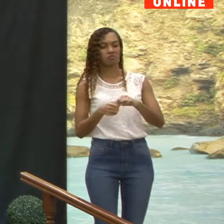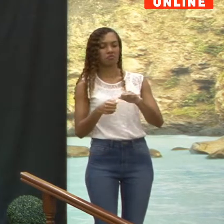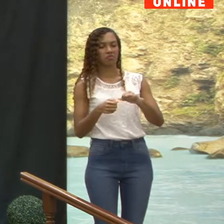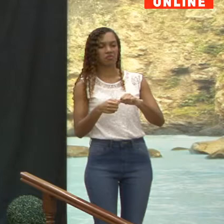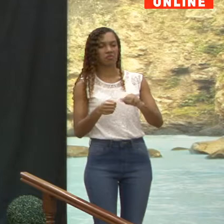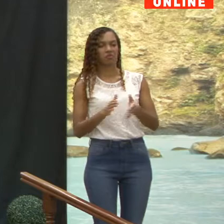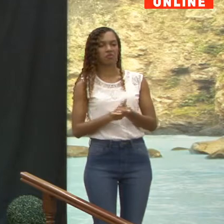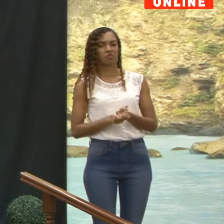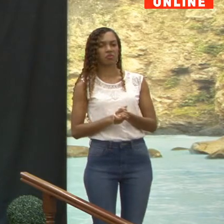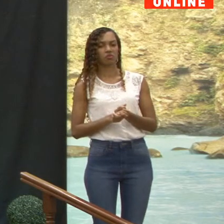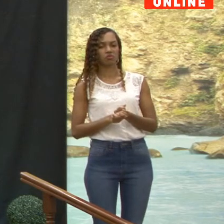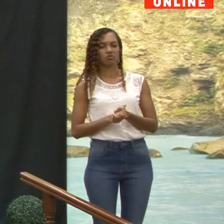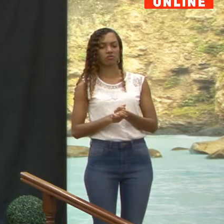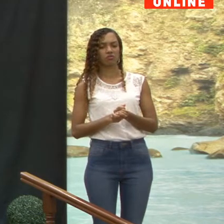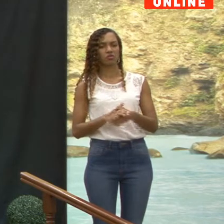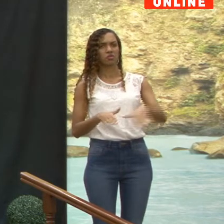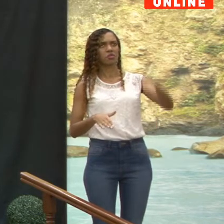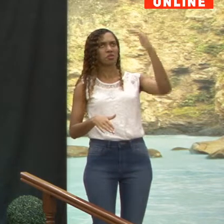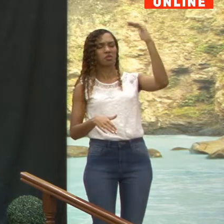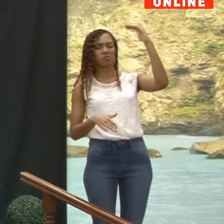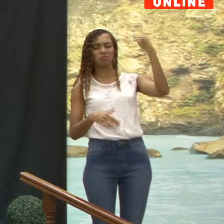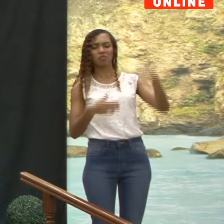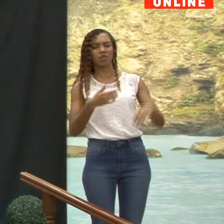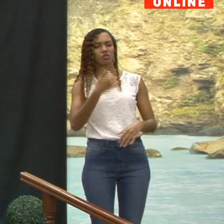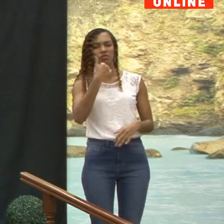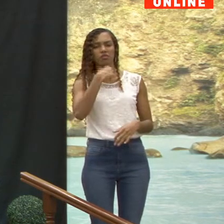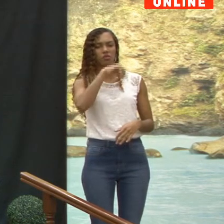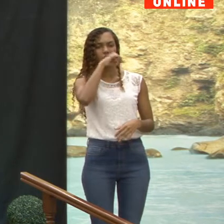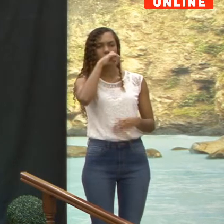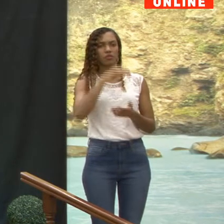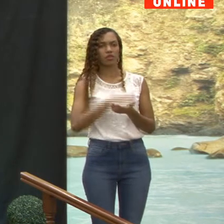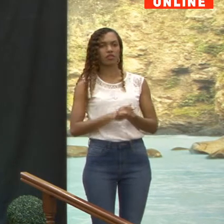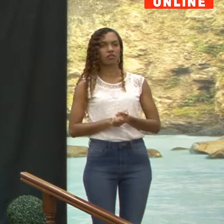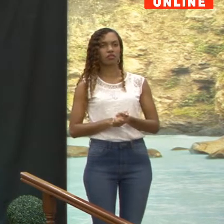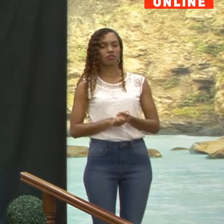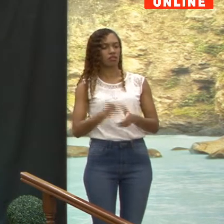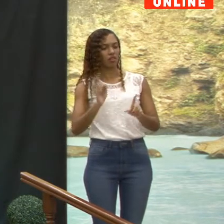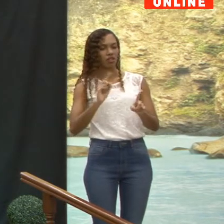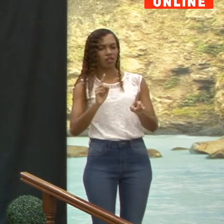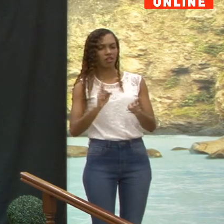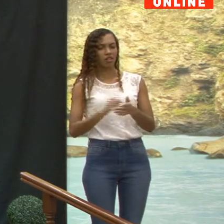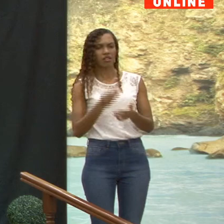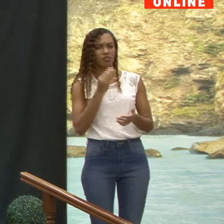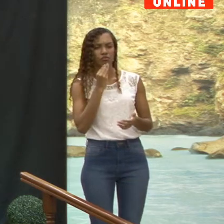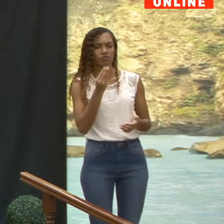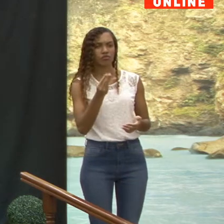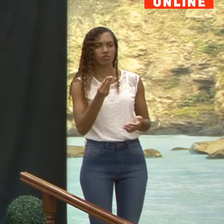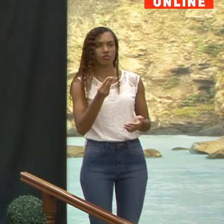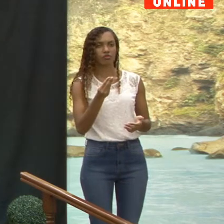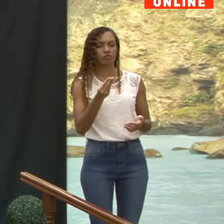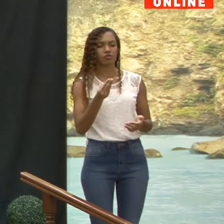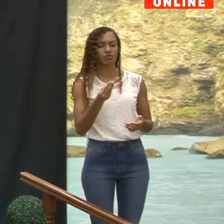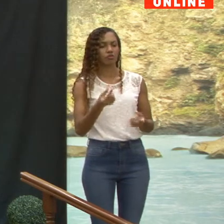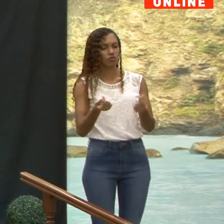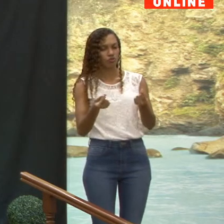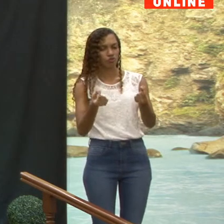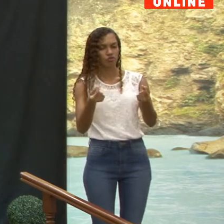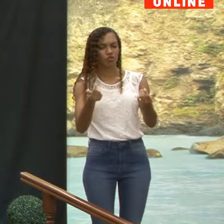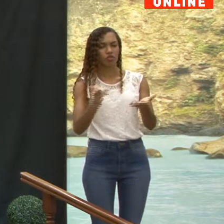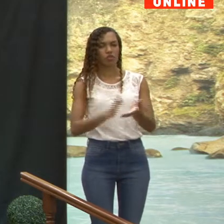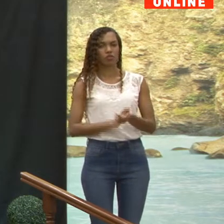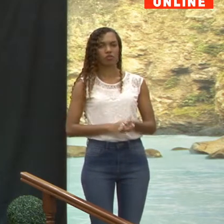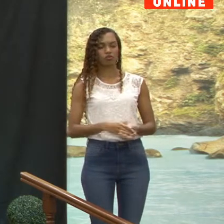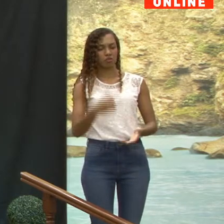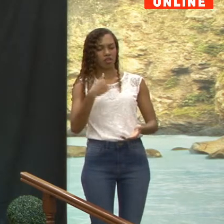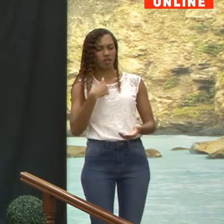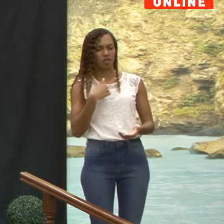é um quadrado. Ele não pediu dinheiro, não. Você é um quadradão. Ah, eu vou gozar minha vida, eu vou fazer o que